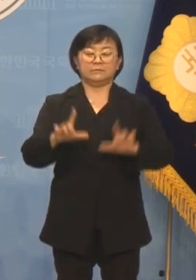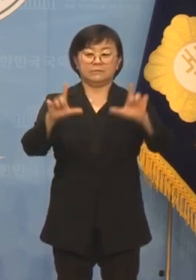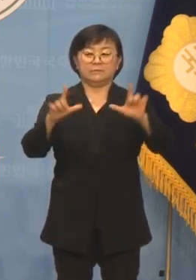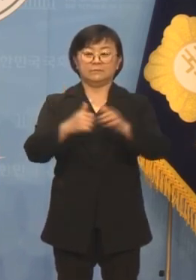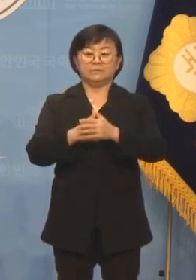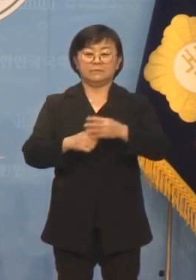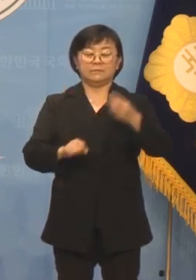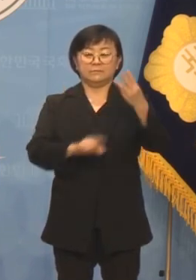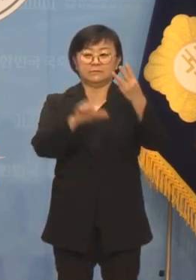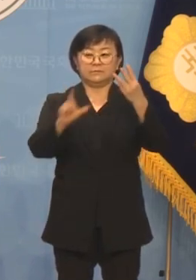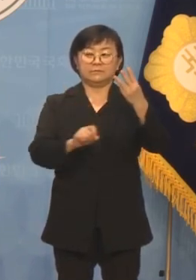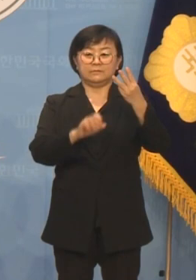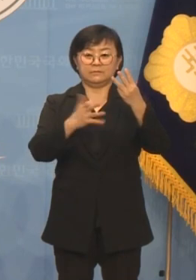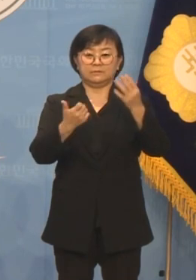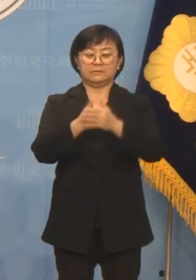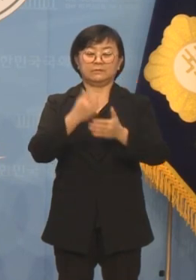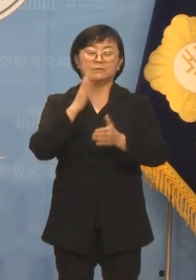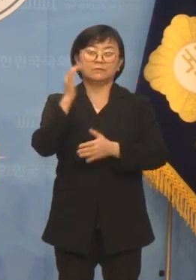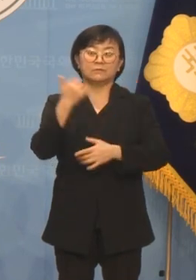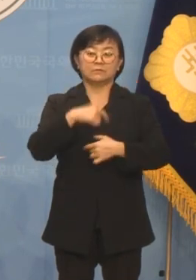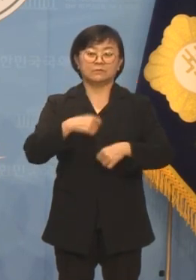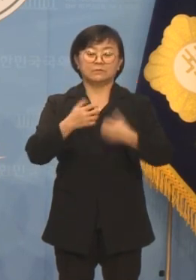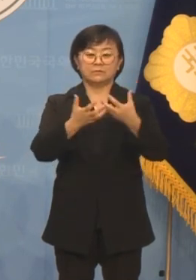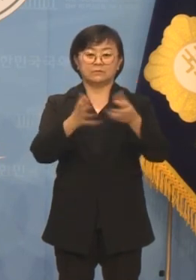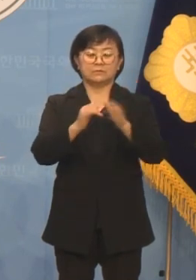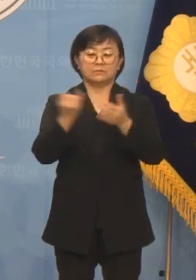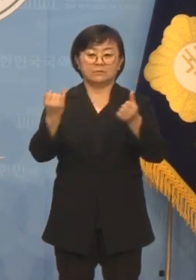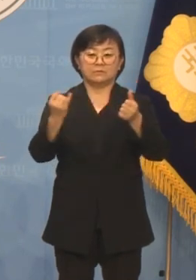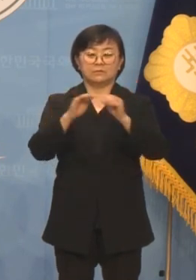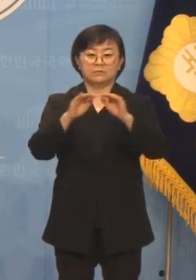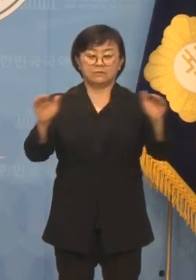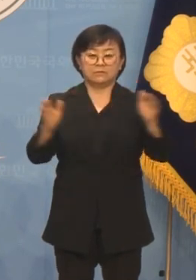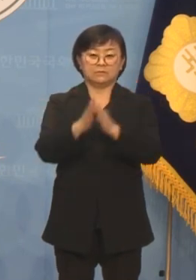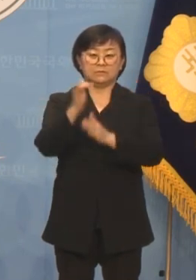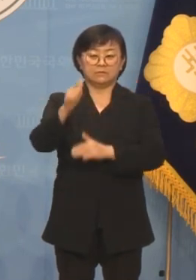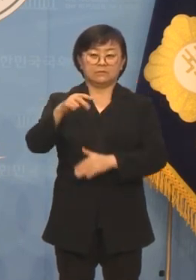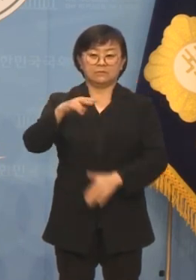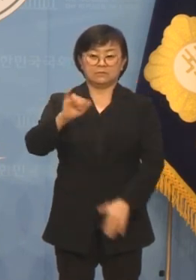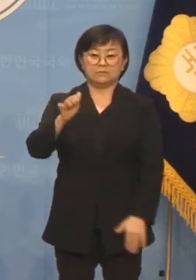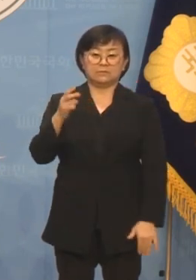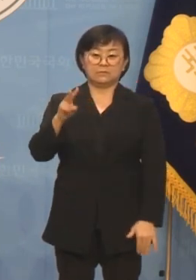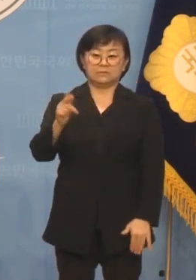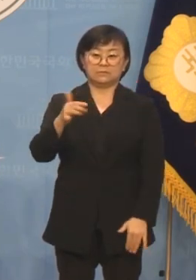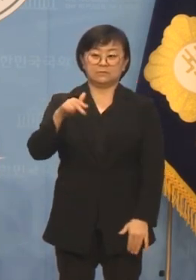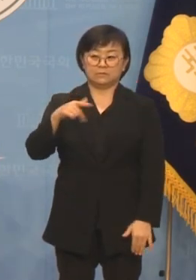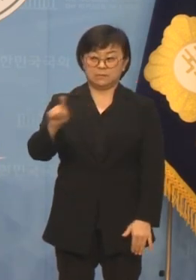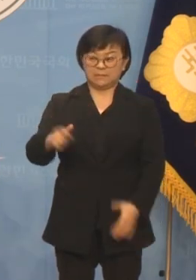2024년 3월 19일 녹색정의당 성평등 선본 본부장 신현자.